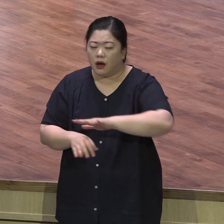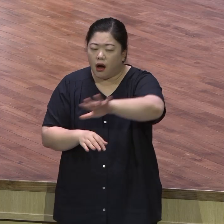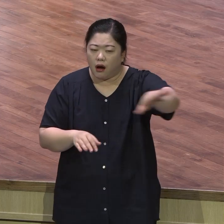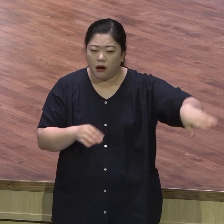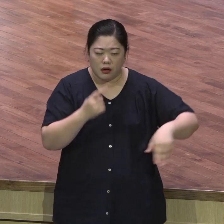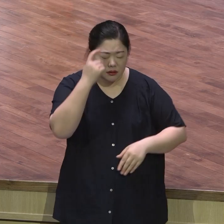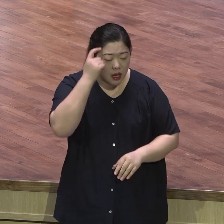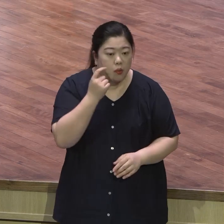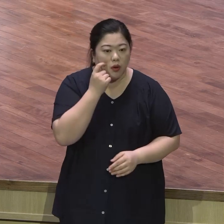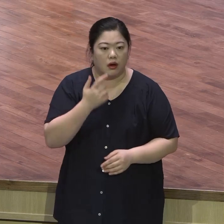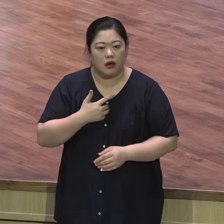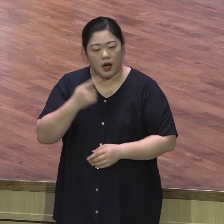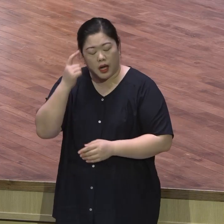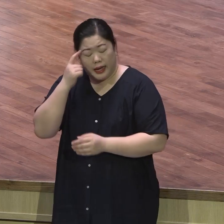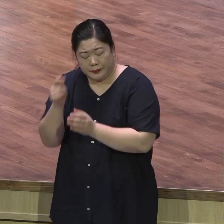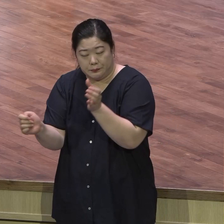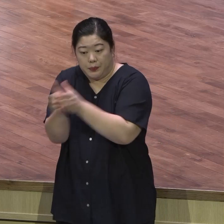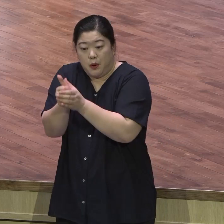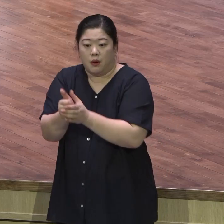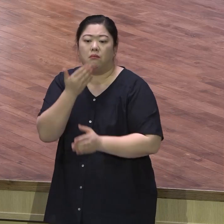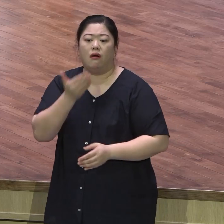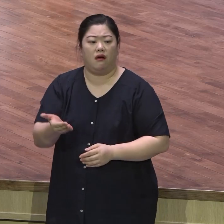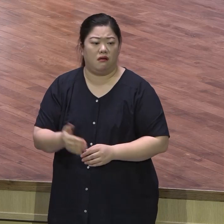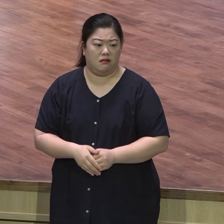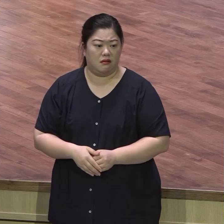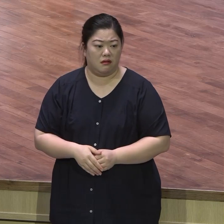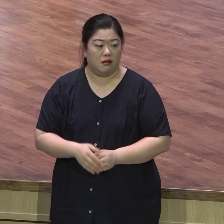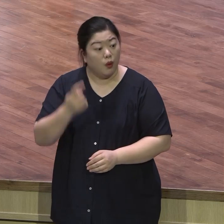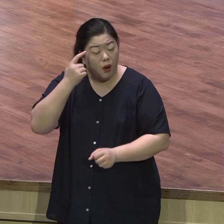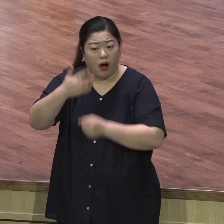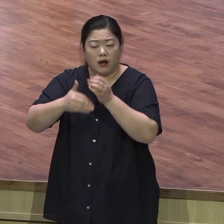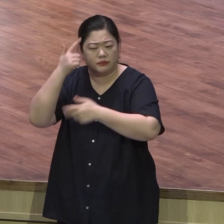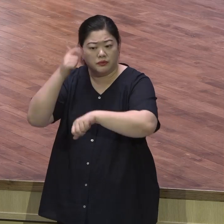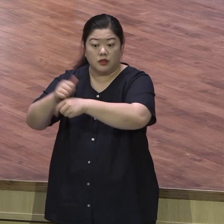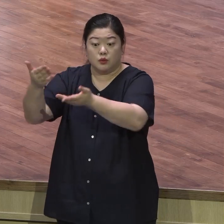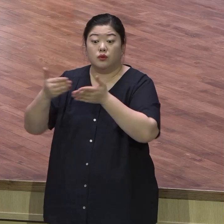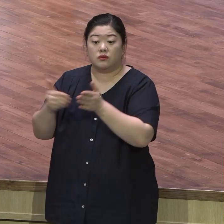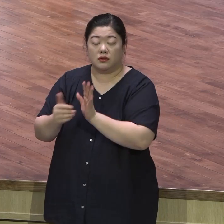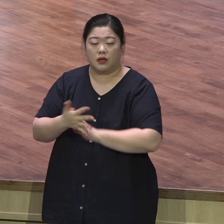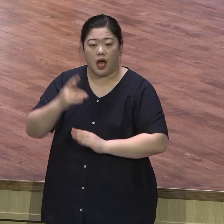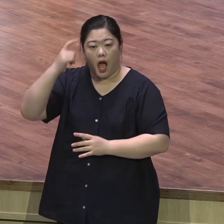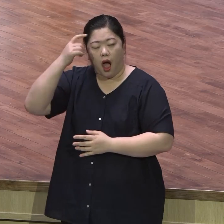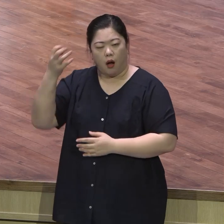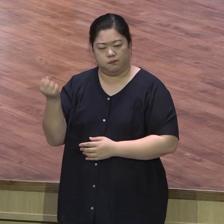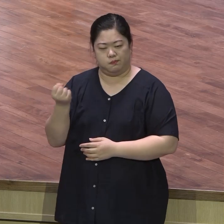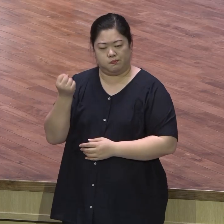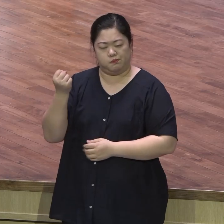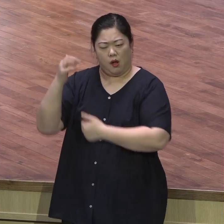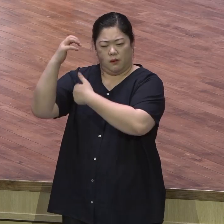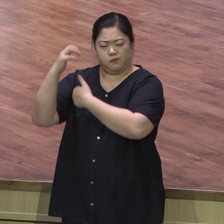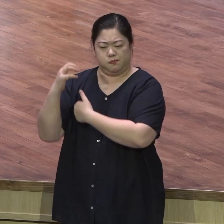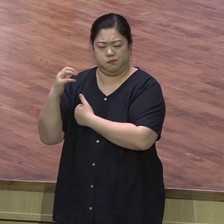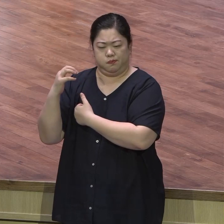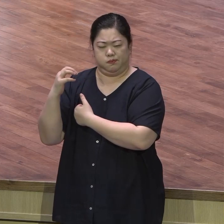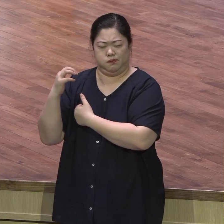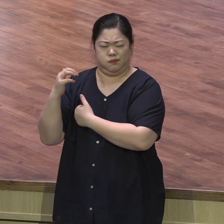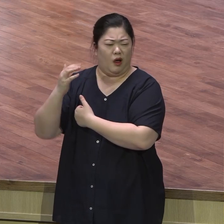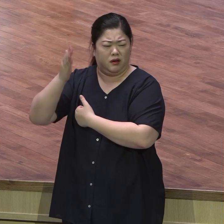하나님께서 창조적 지혜를 허락하여 주시면 차원이 다른 경제의 문을 하나님이